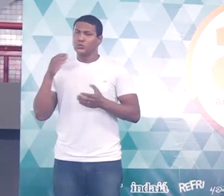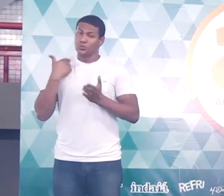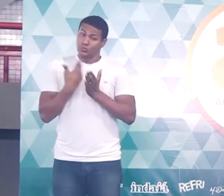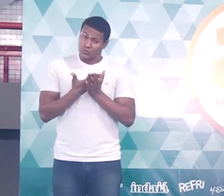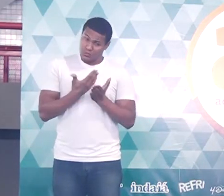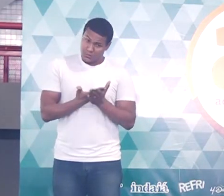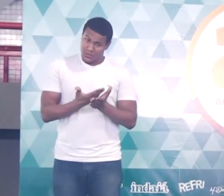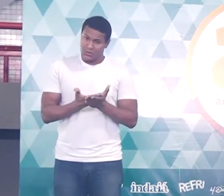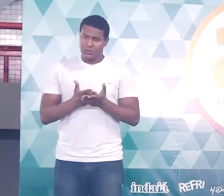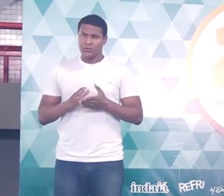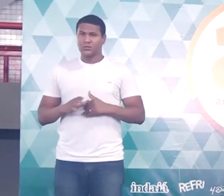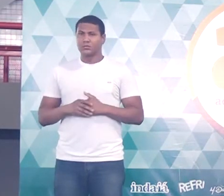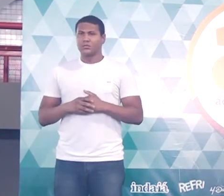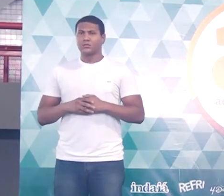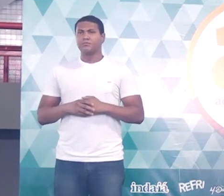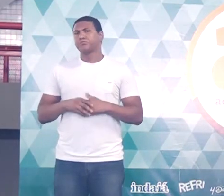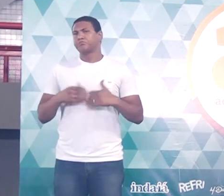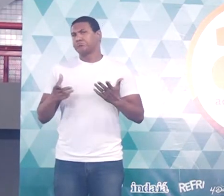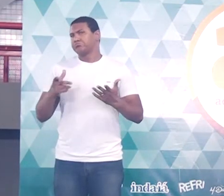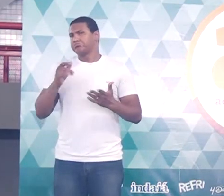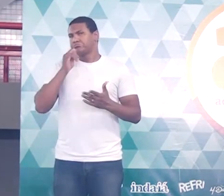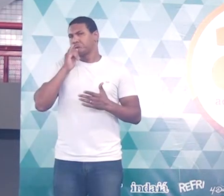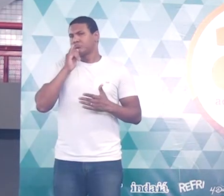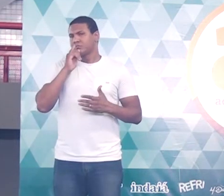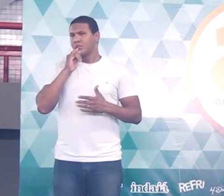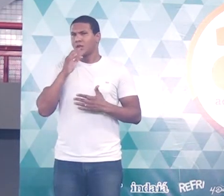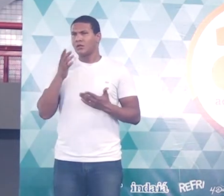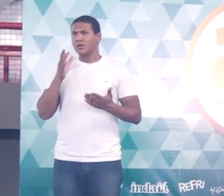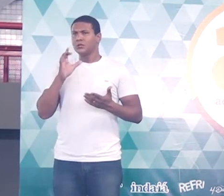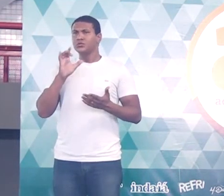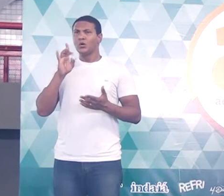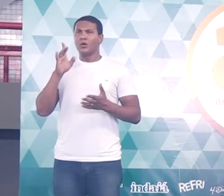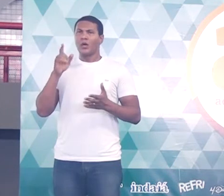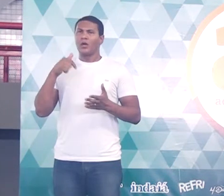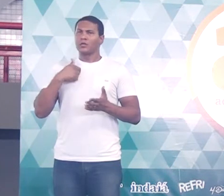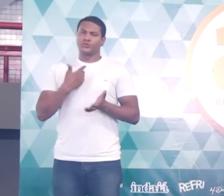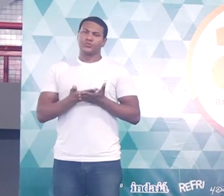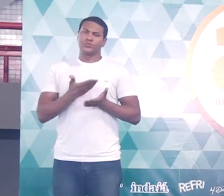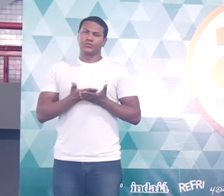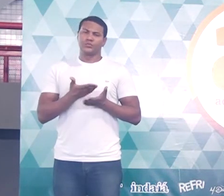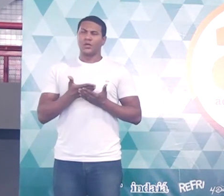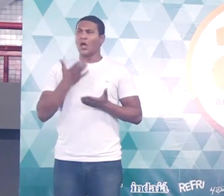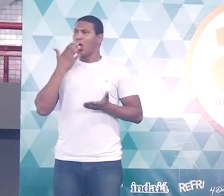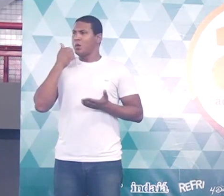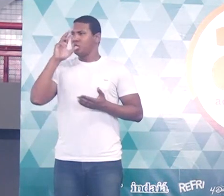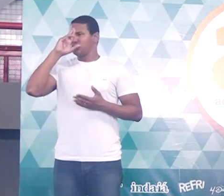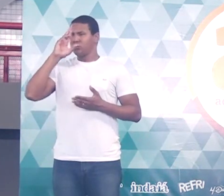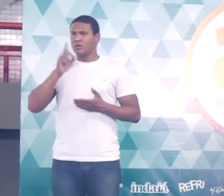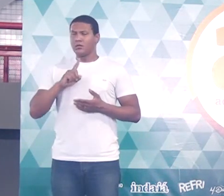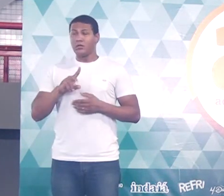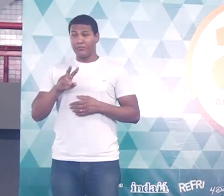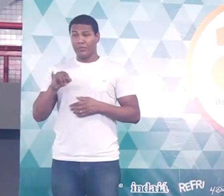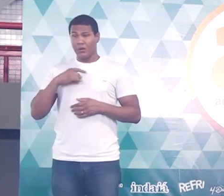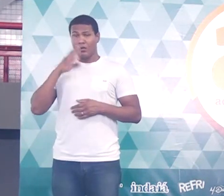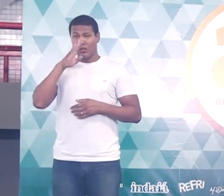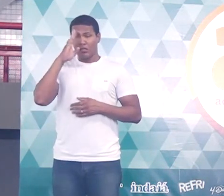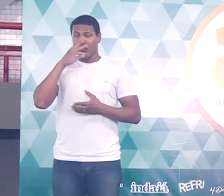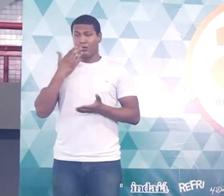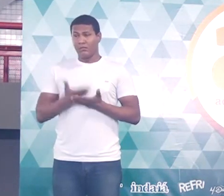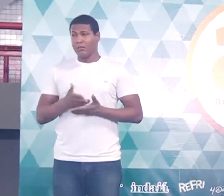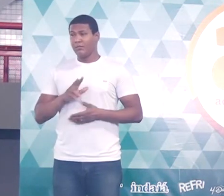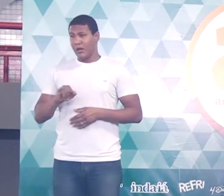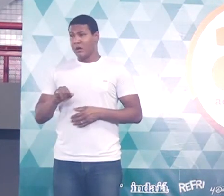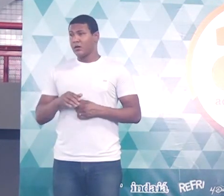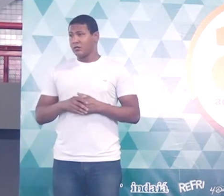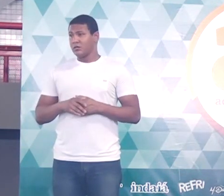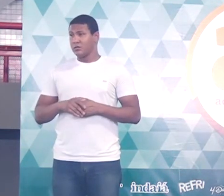estudar. Não adianta você, eu vou vir para cá, não vou nem almoçar, vai cair já. Até